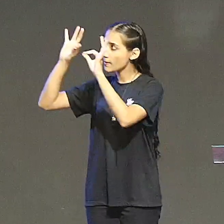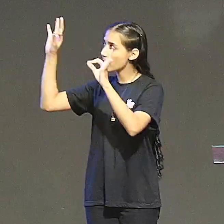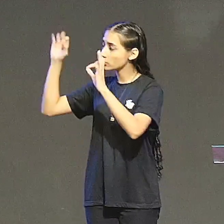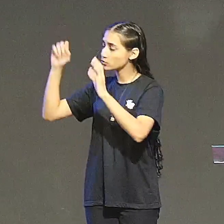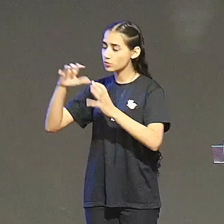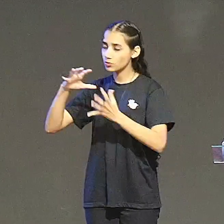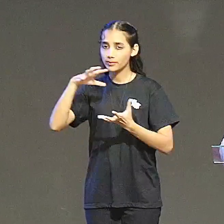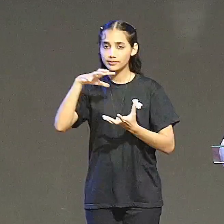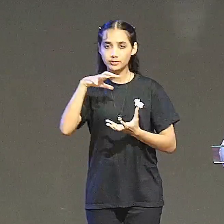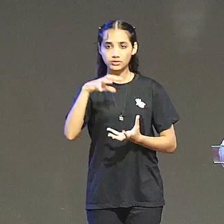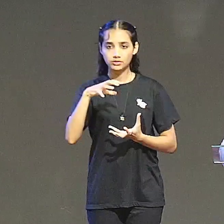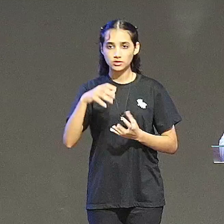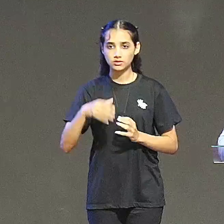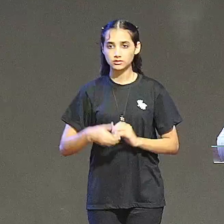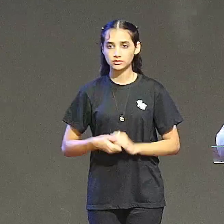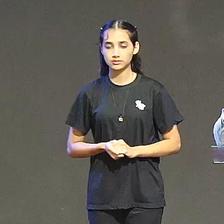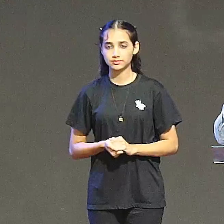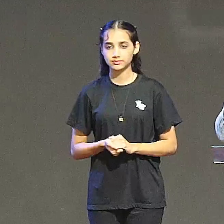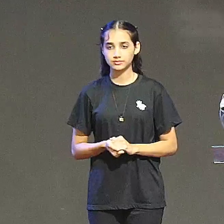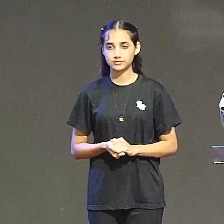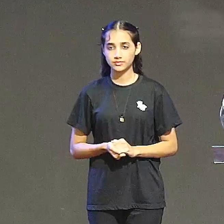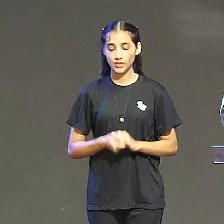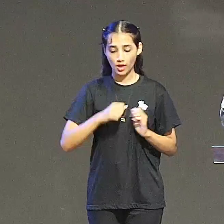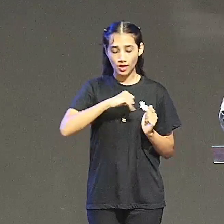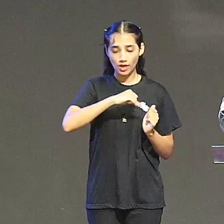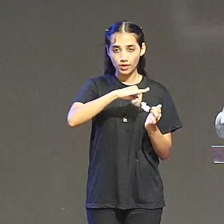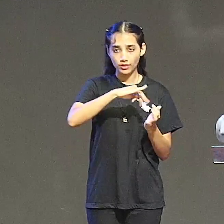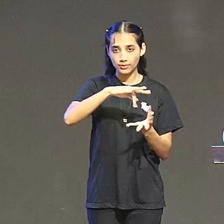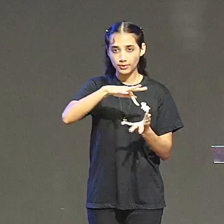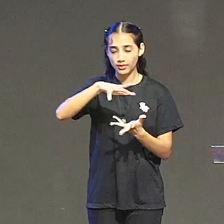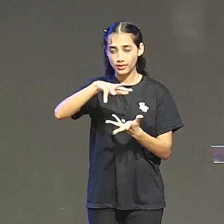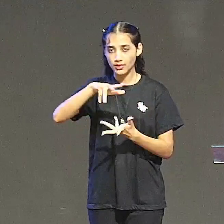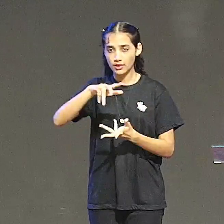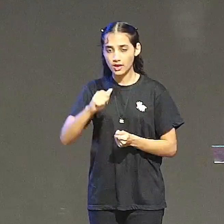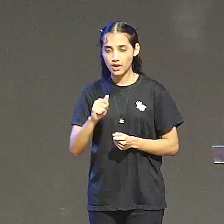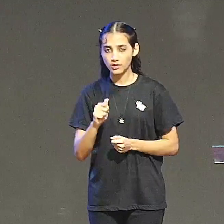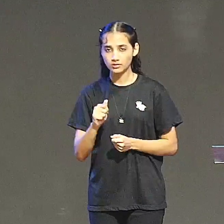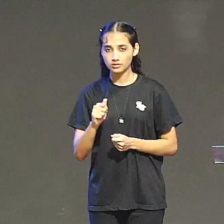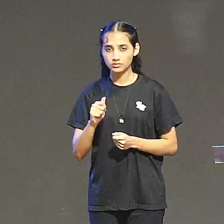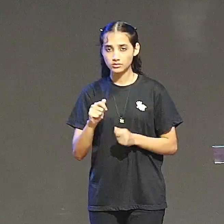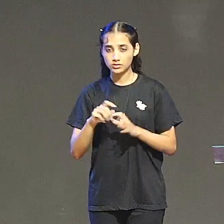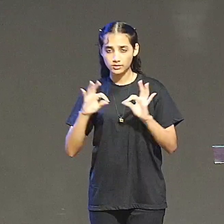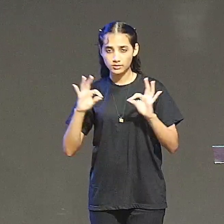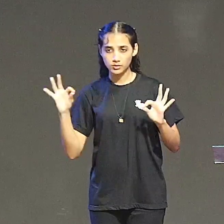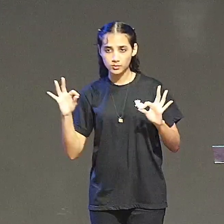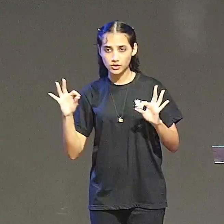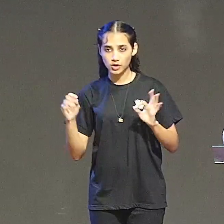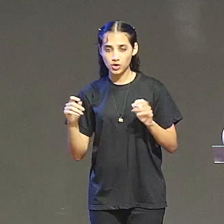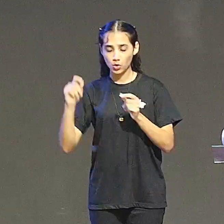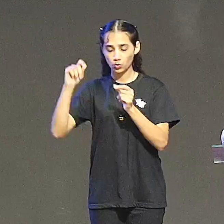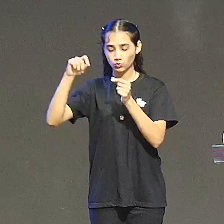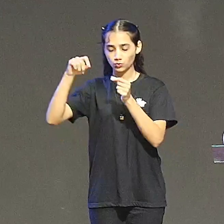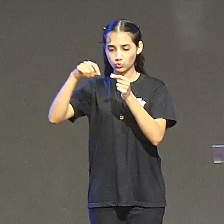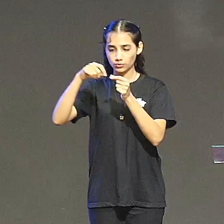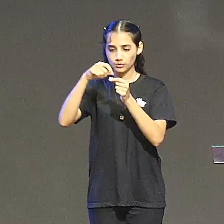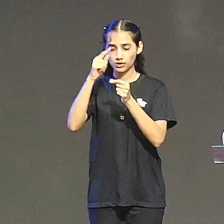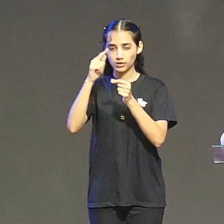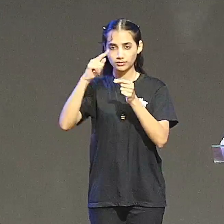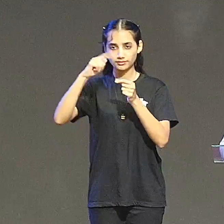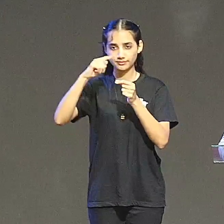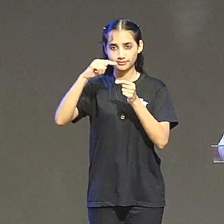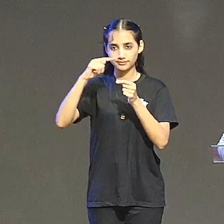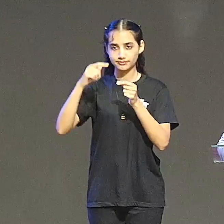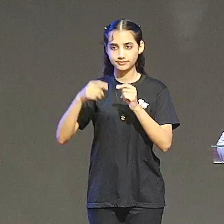planeta Terra seria a cabeça de um alfinete e uma cabeça de alfinete aqui